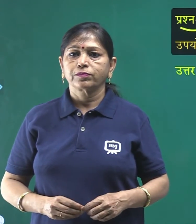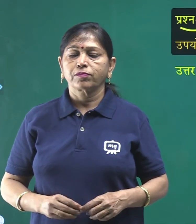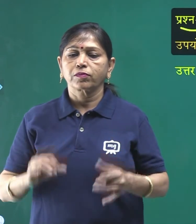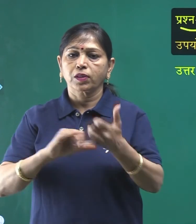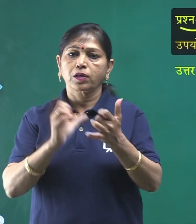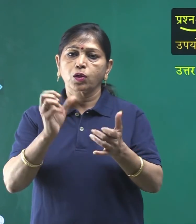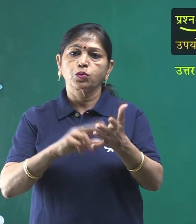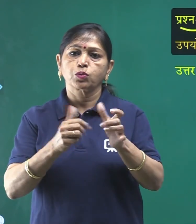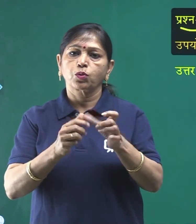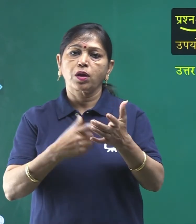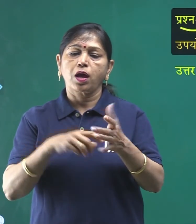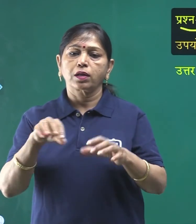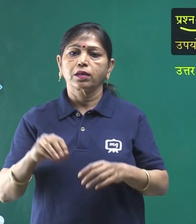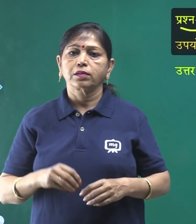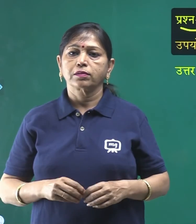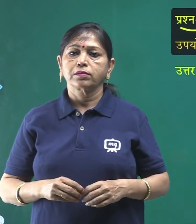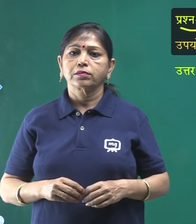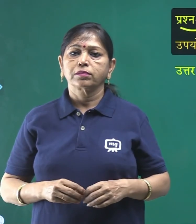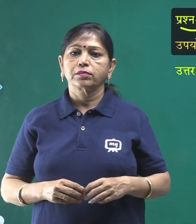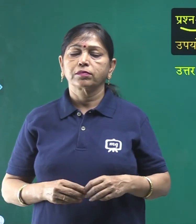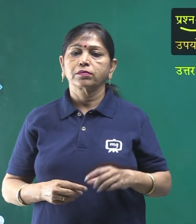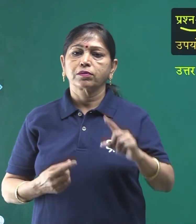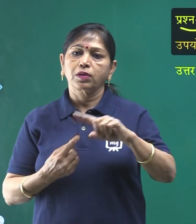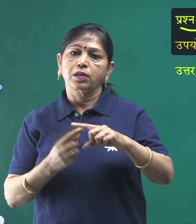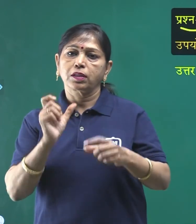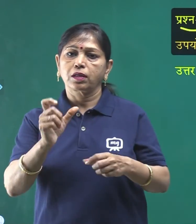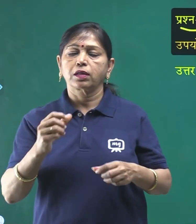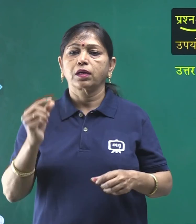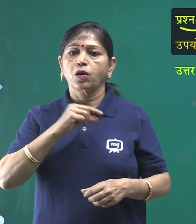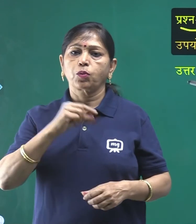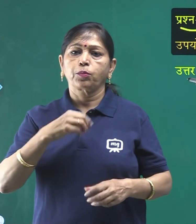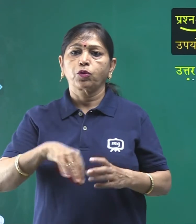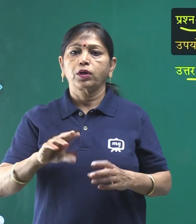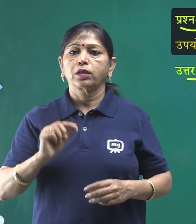सोनार की तकनीकी का उपयोग लिखिए।